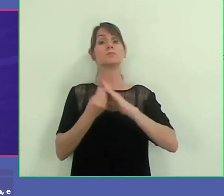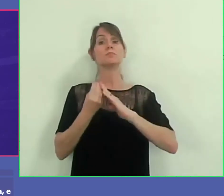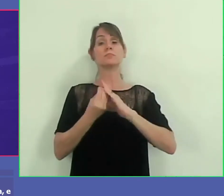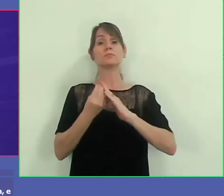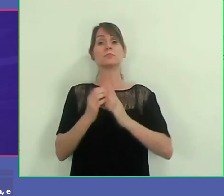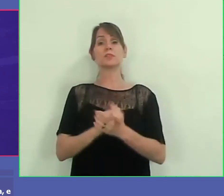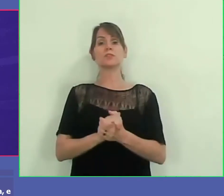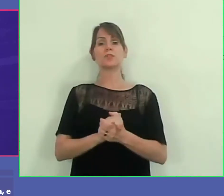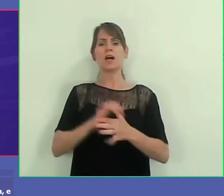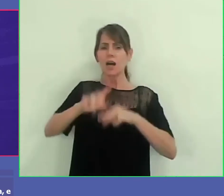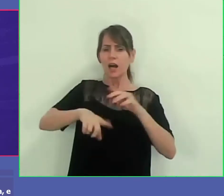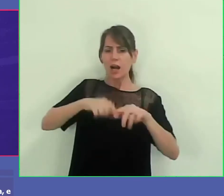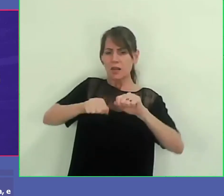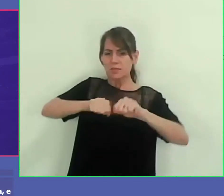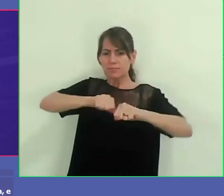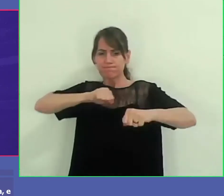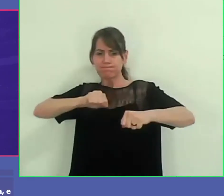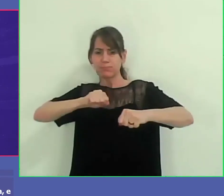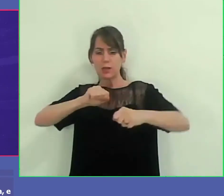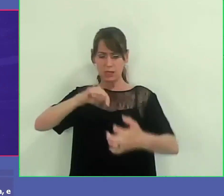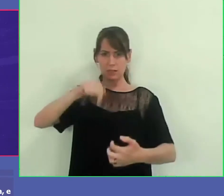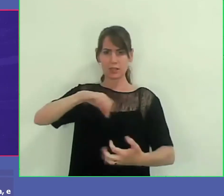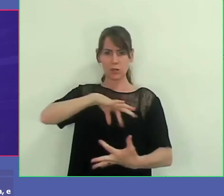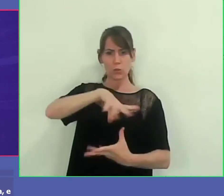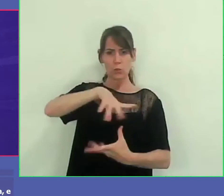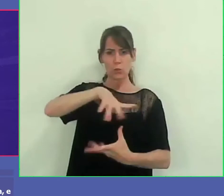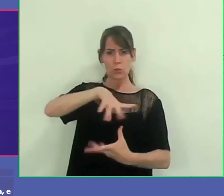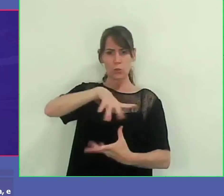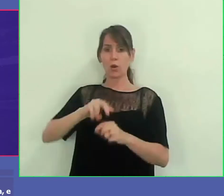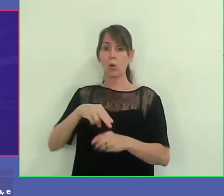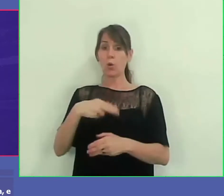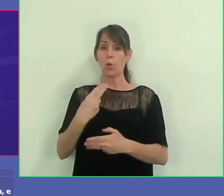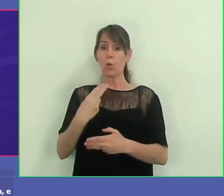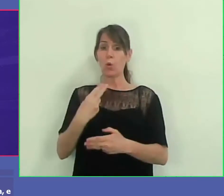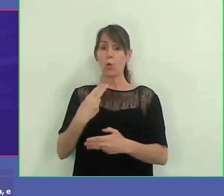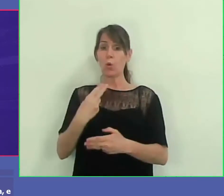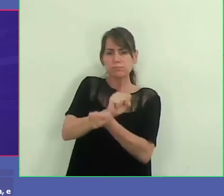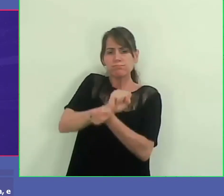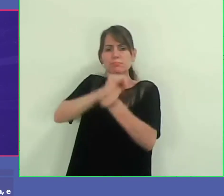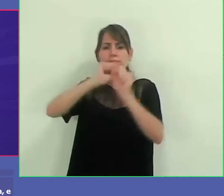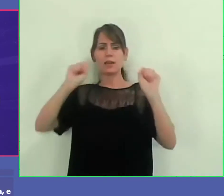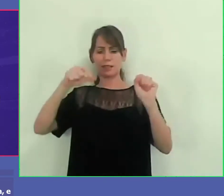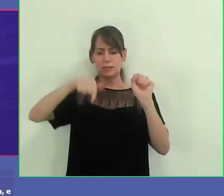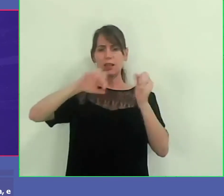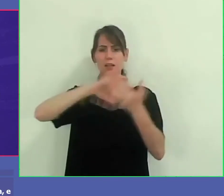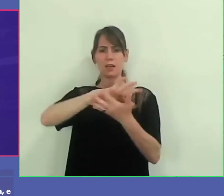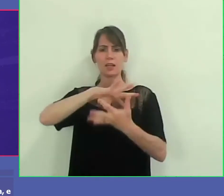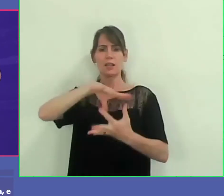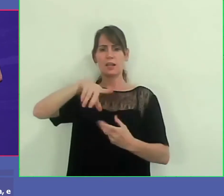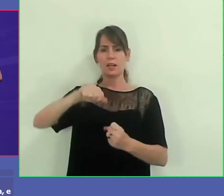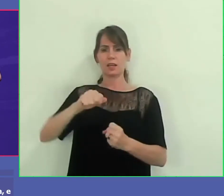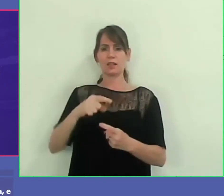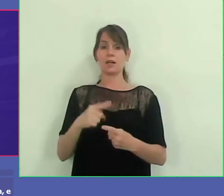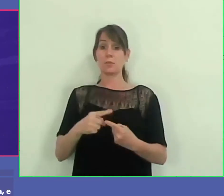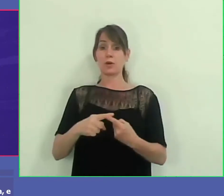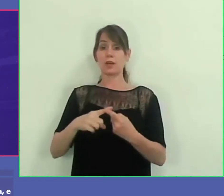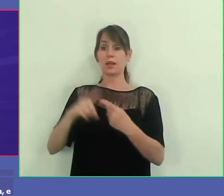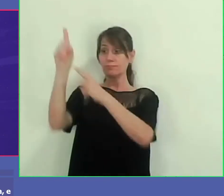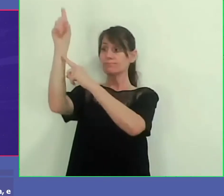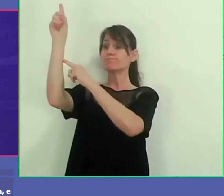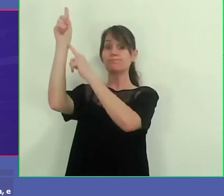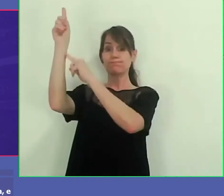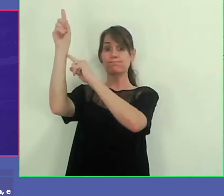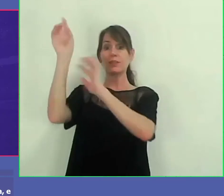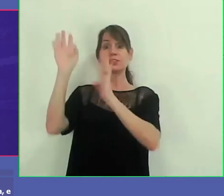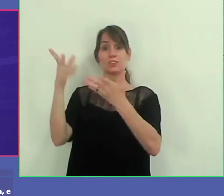amarra alguma coisa na terra, ou desamarra alguma coisa, ou liberta alguma coisa na terra, é porque a vontade de Deus já foi feita nos céus.